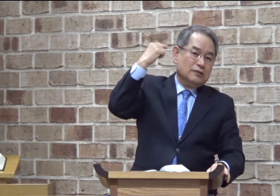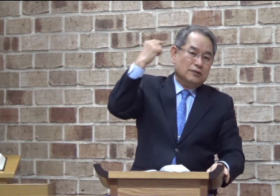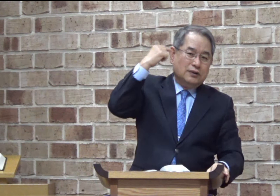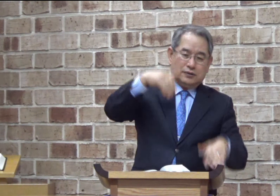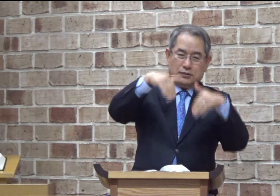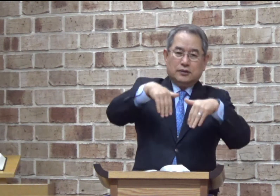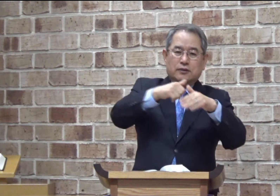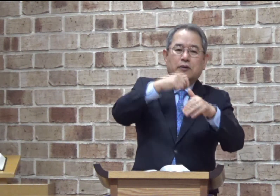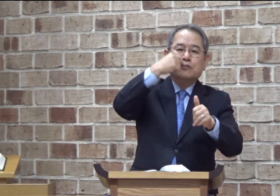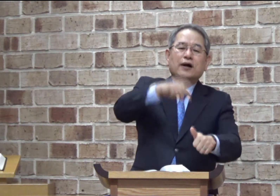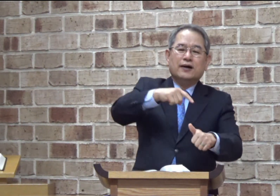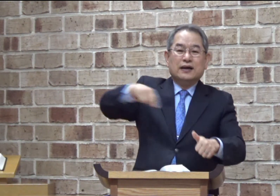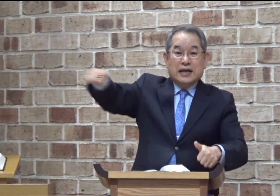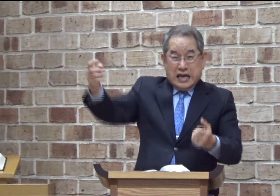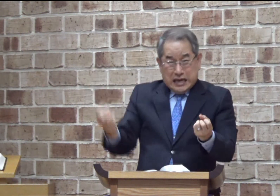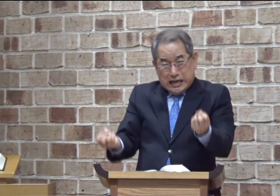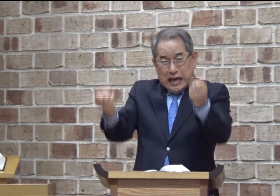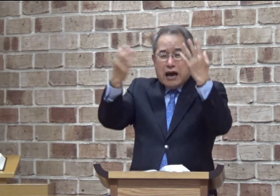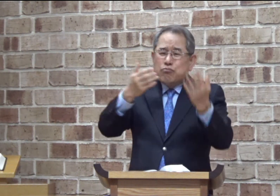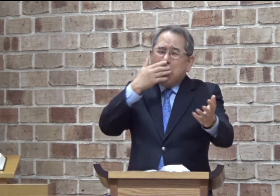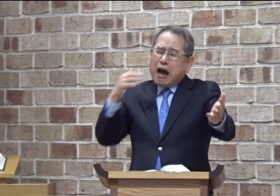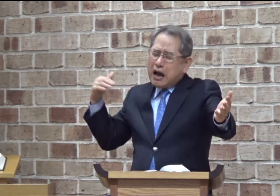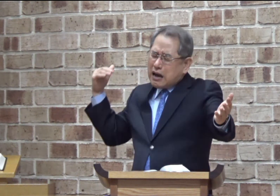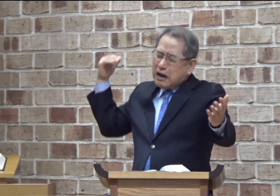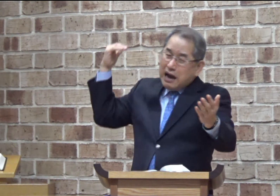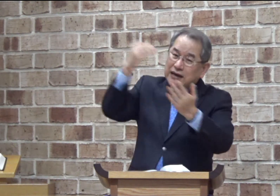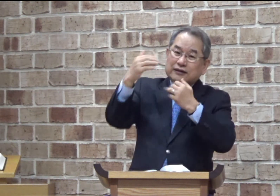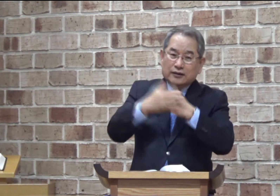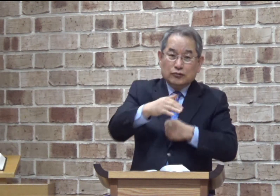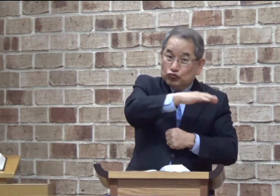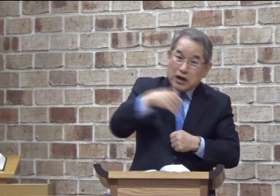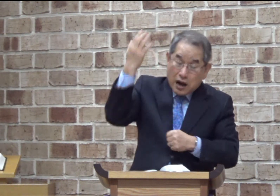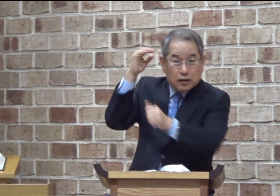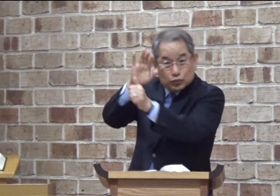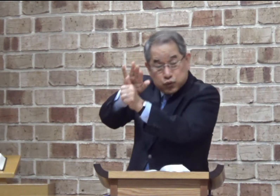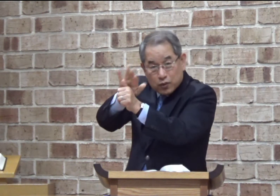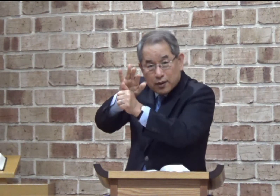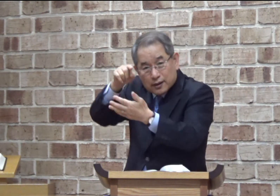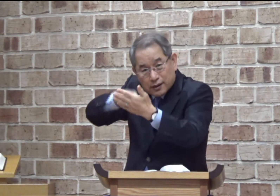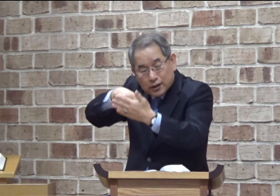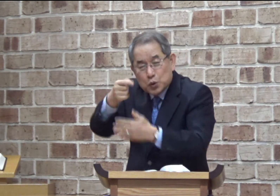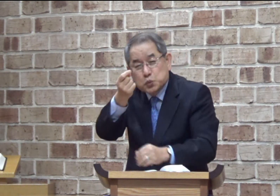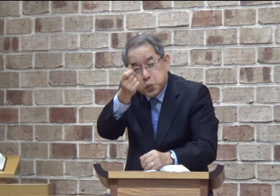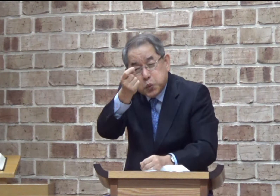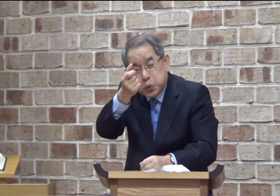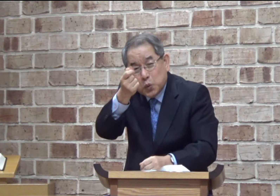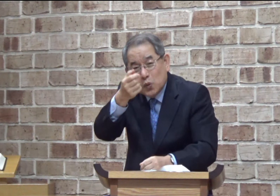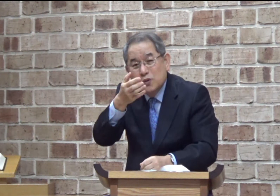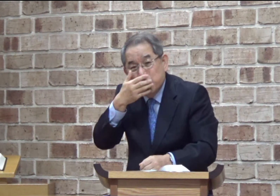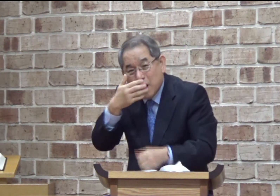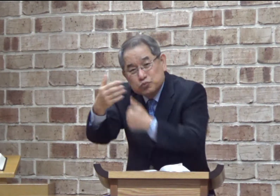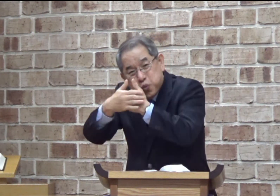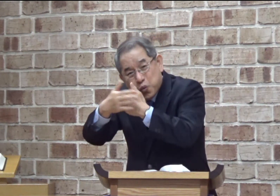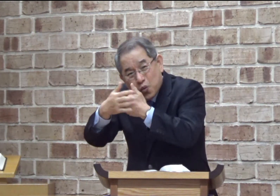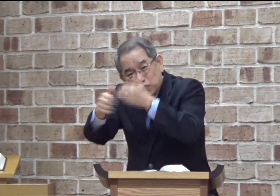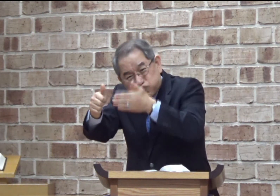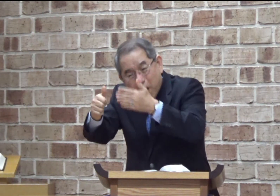음식을 만들고 많은 사람들에게 그것을 베풀고 축제를 열 때 다윗이 그 소식을 듣고 먹을 것이 많이 있는